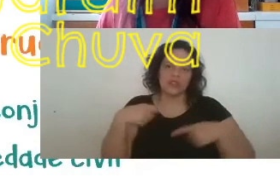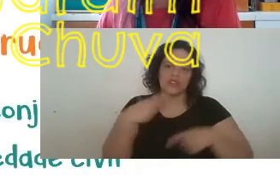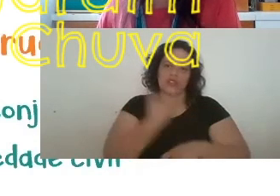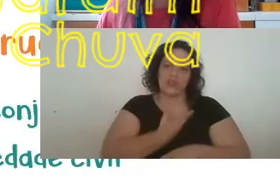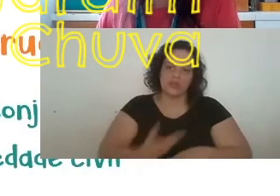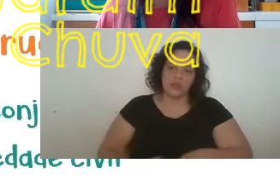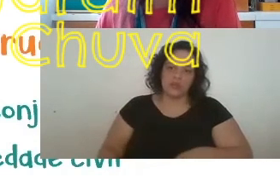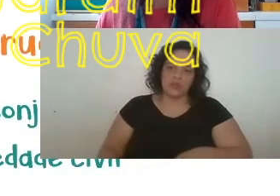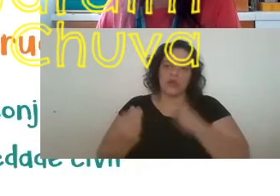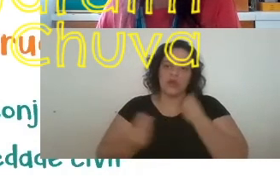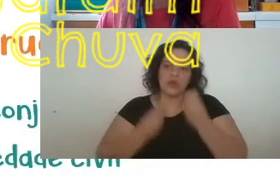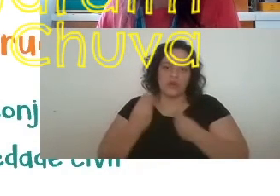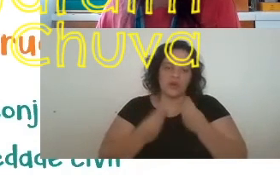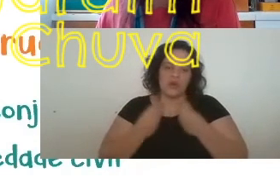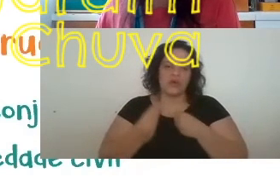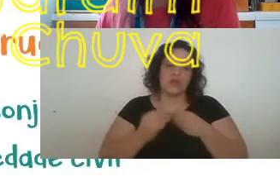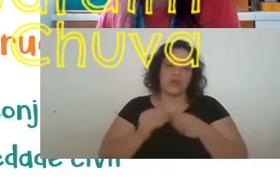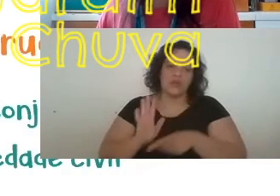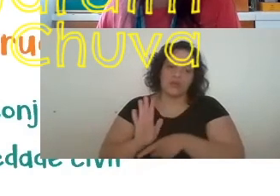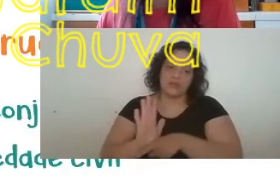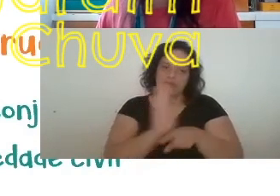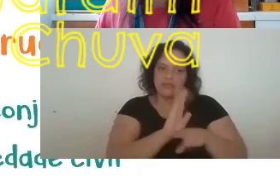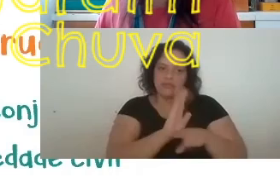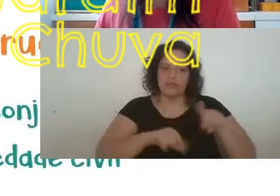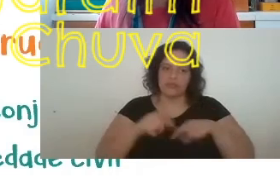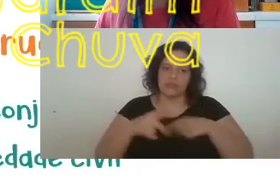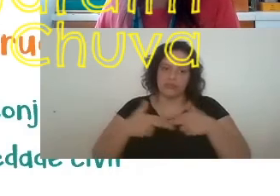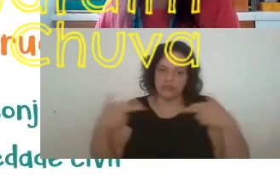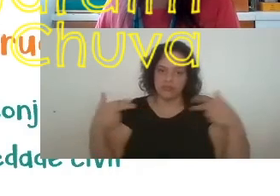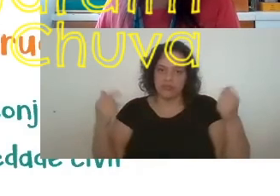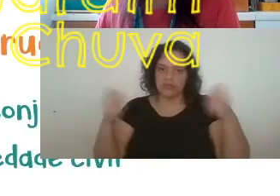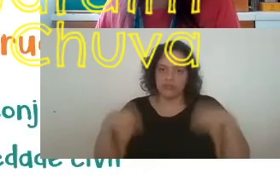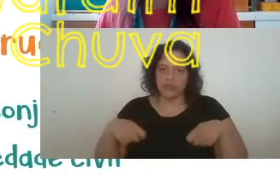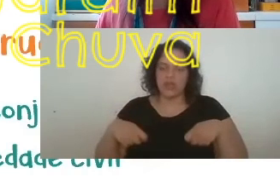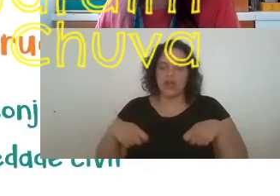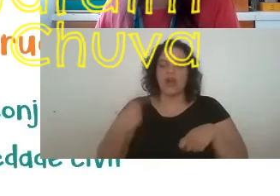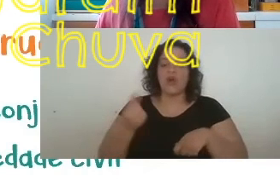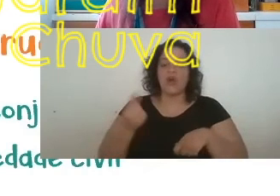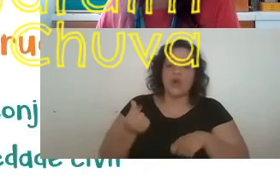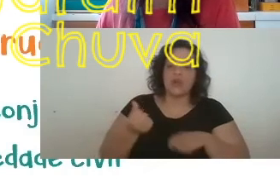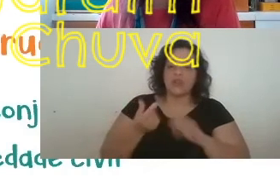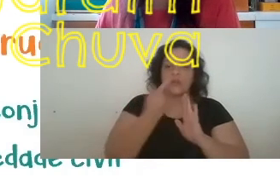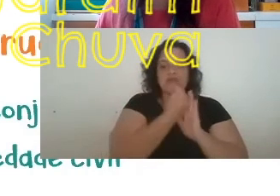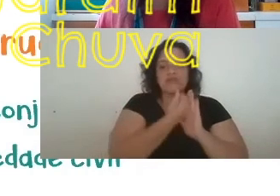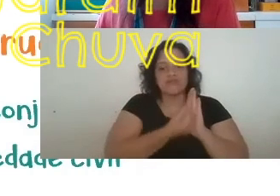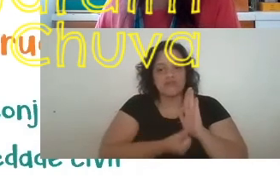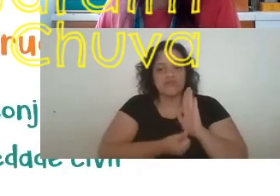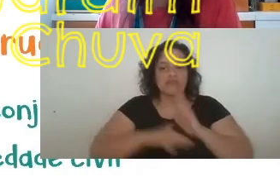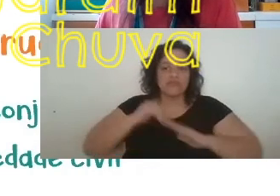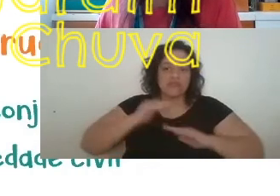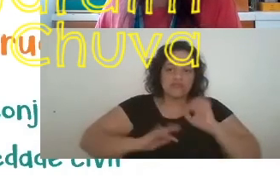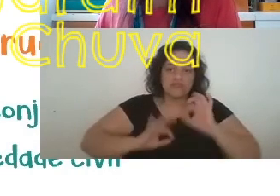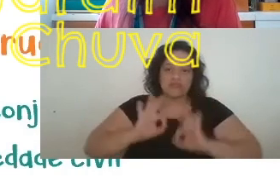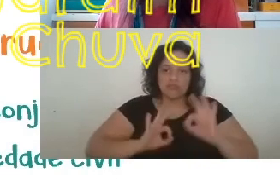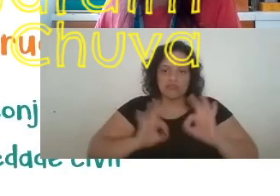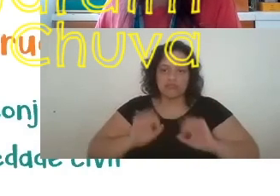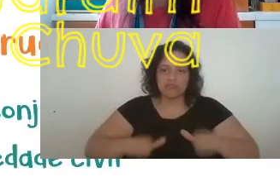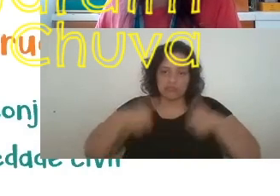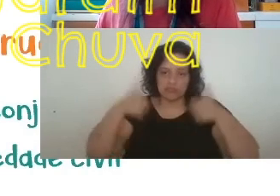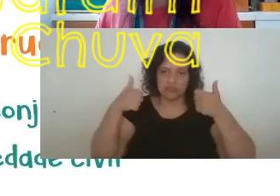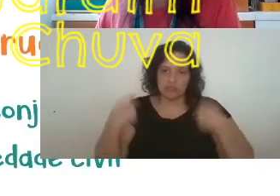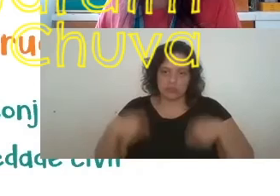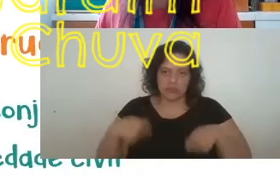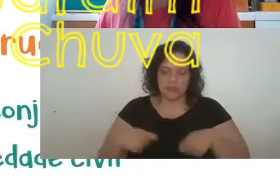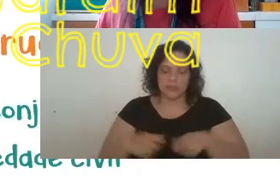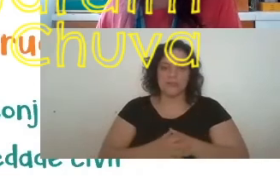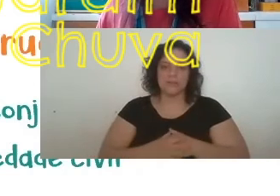dar mais suporte, né? Que orçamento, né? Que planilhas precisam ser aprimoradas e procedimentos também. E,